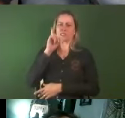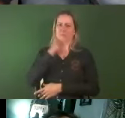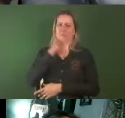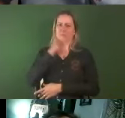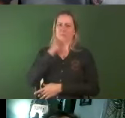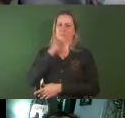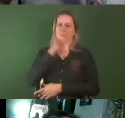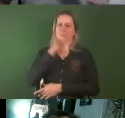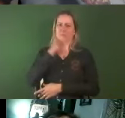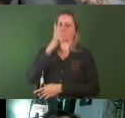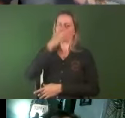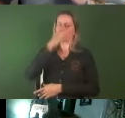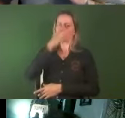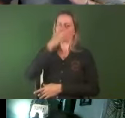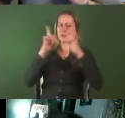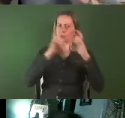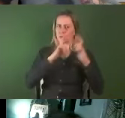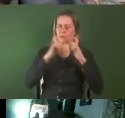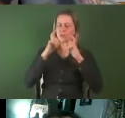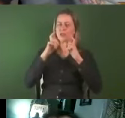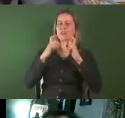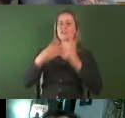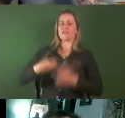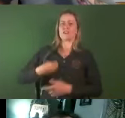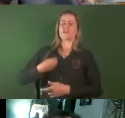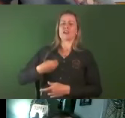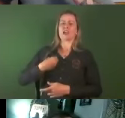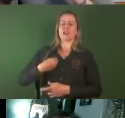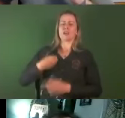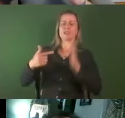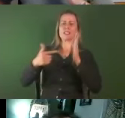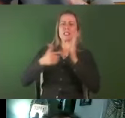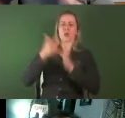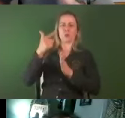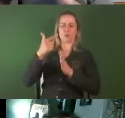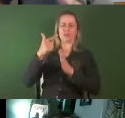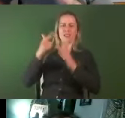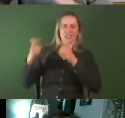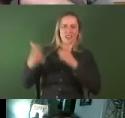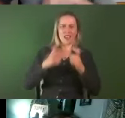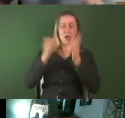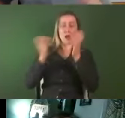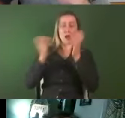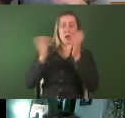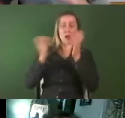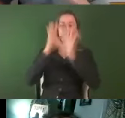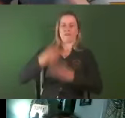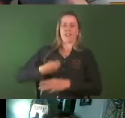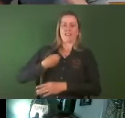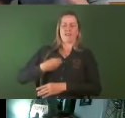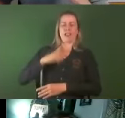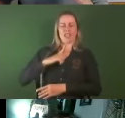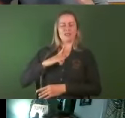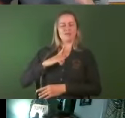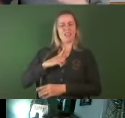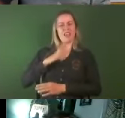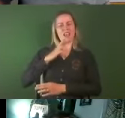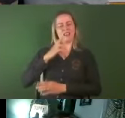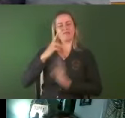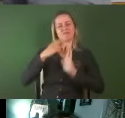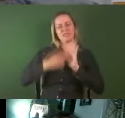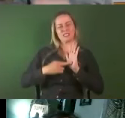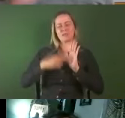fotografar as pessoas que sobreviveram à Segunda Guerra, à bomba de Nagasaki. E aí tem os relatos, e é muito